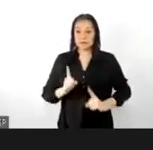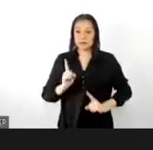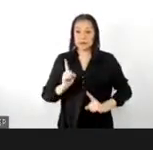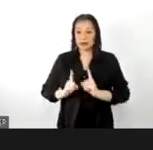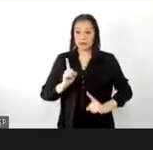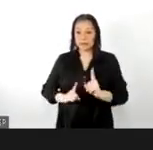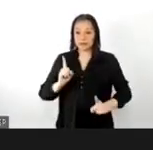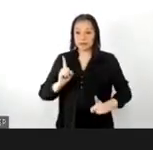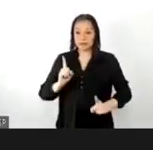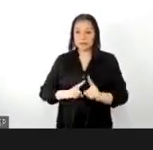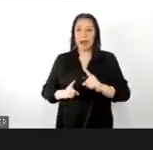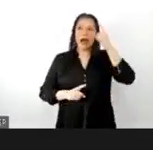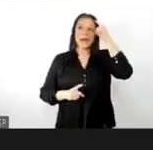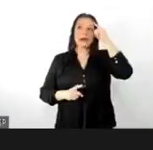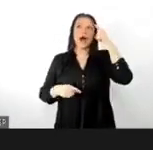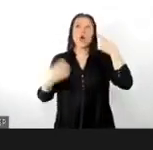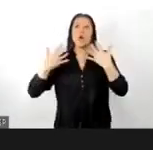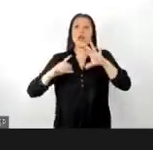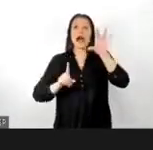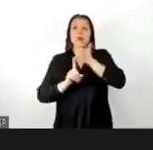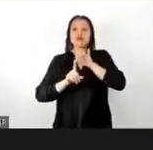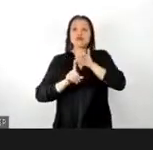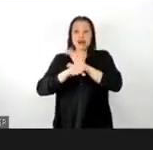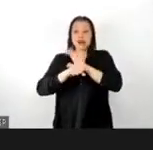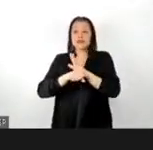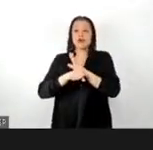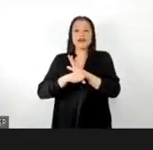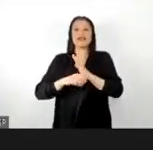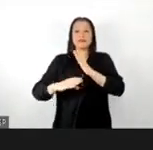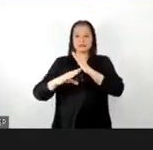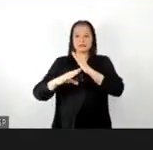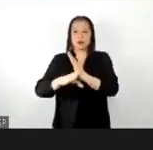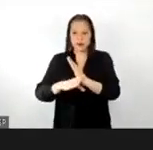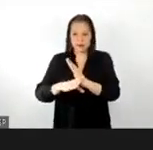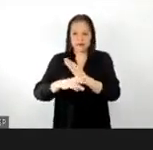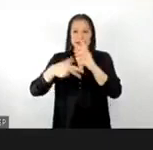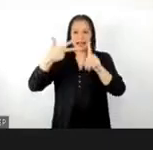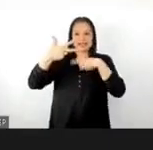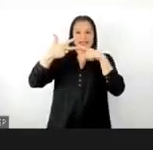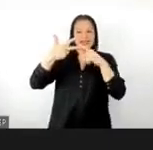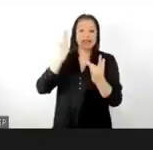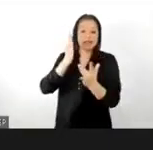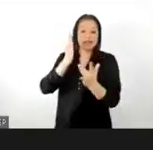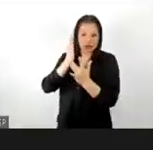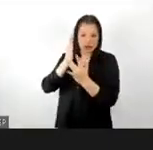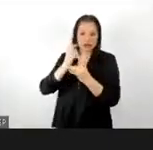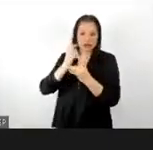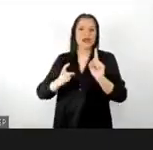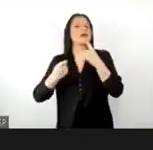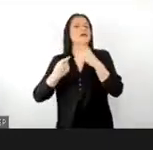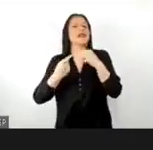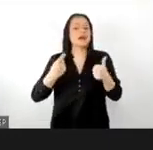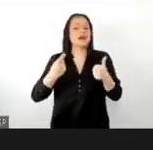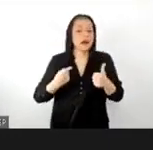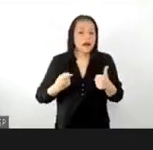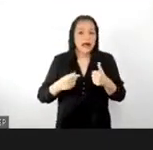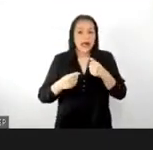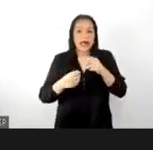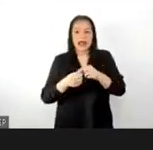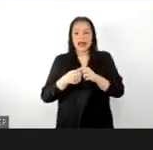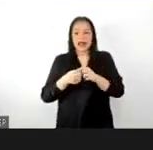siendo invadido y ahí se produce la defensa. Entonces, esa es la tercera tecnología. La primera, ¿cuál era? El virus